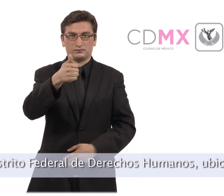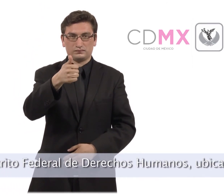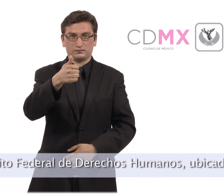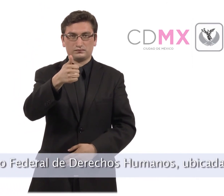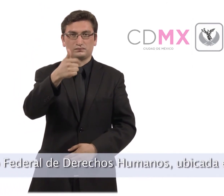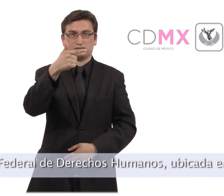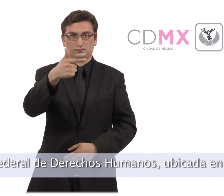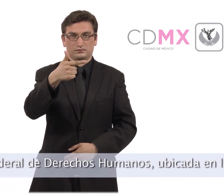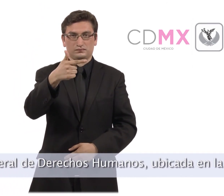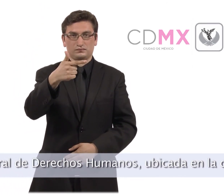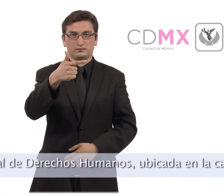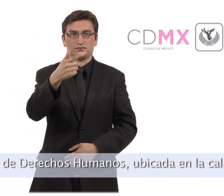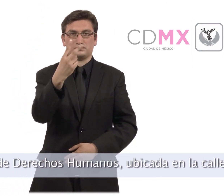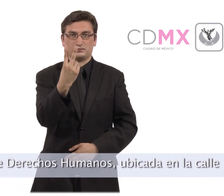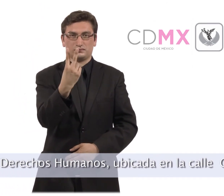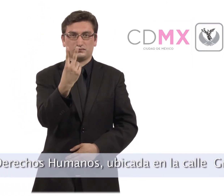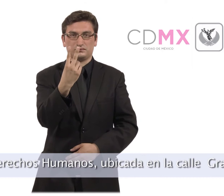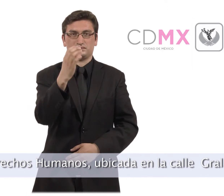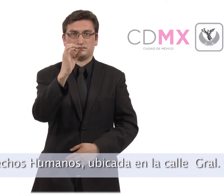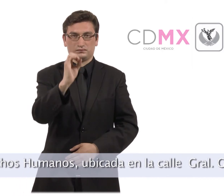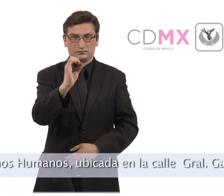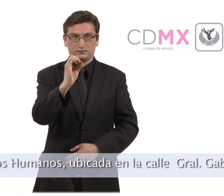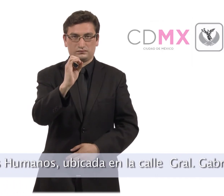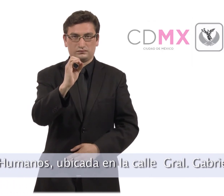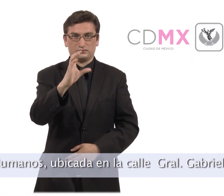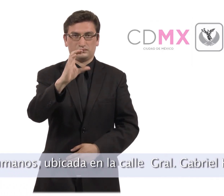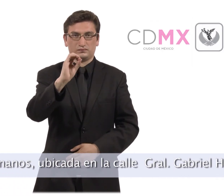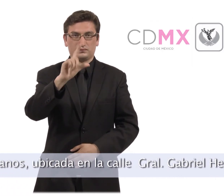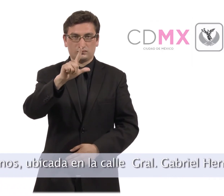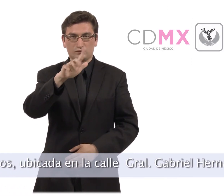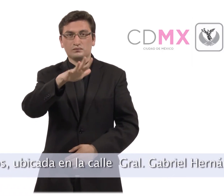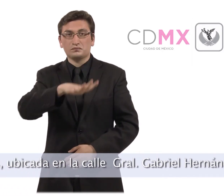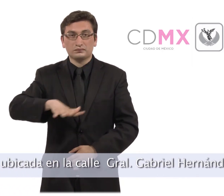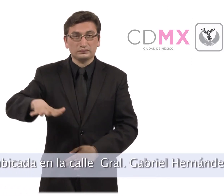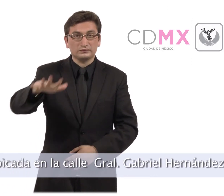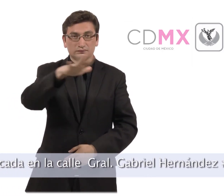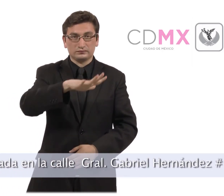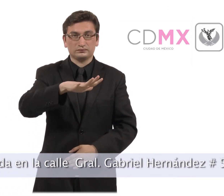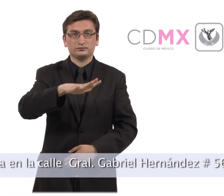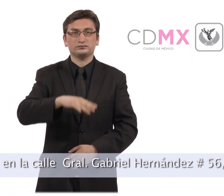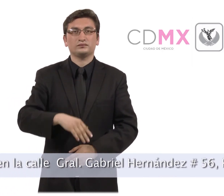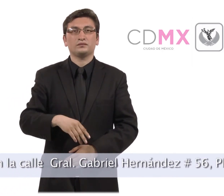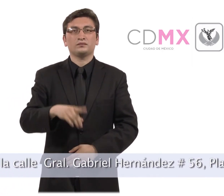Delegación Cuauhtémoc, Código Postal 06720, Distrito Federal.